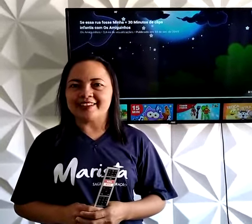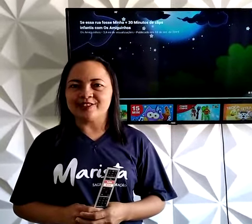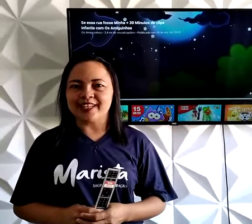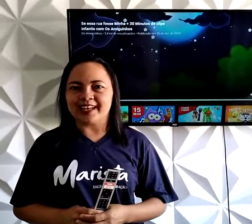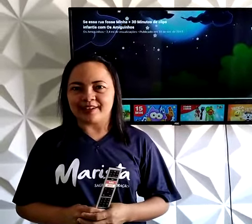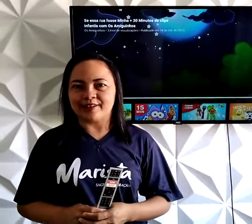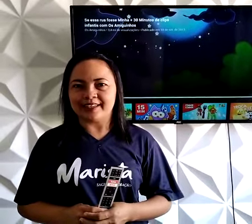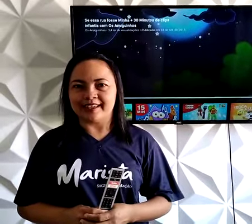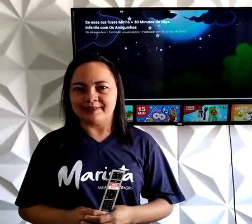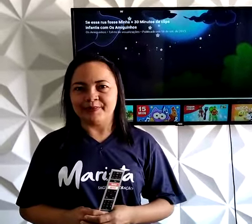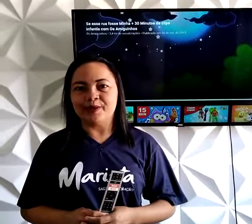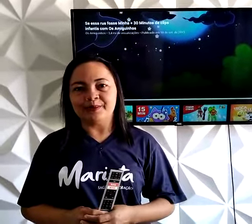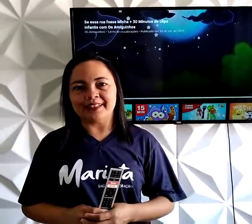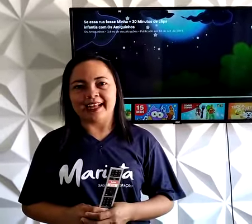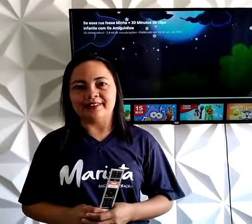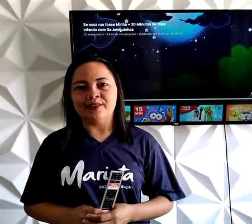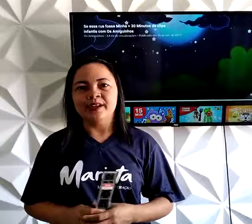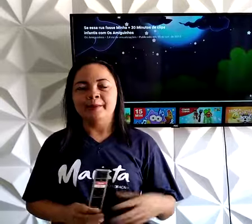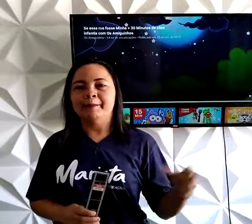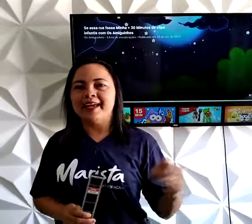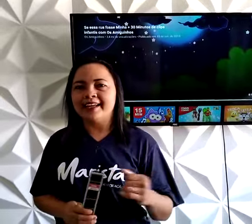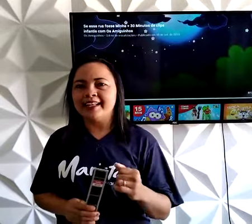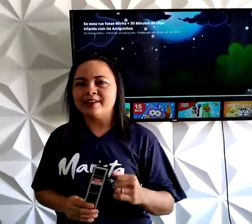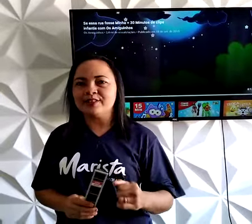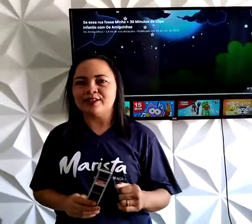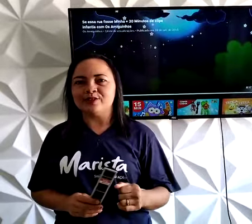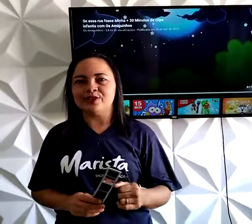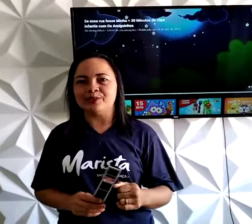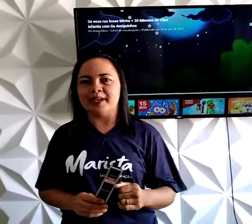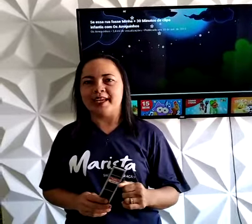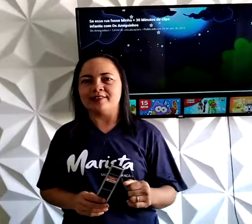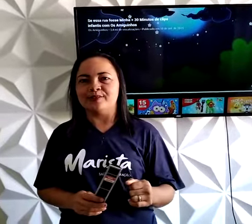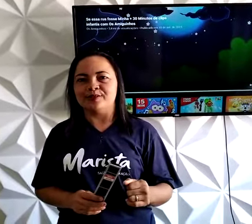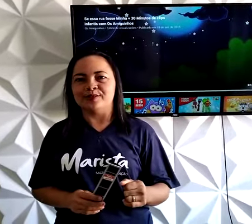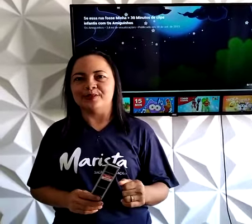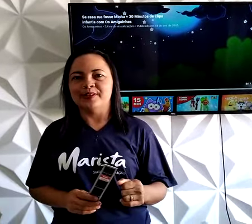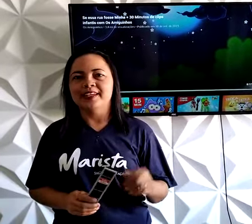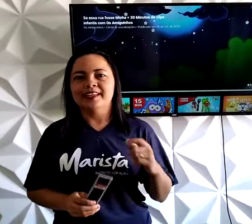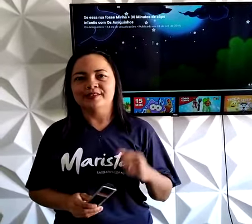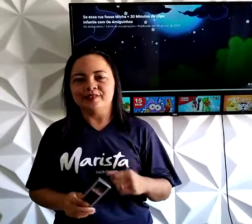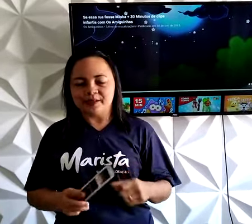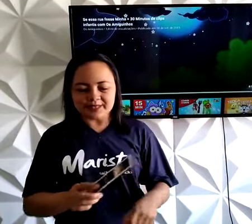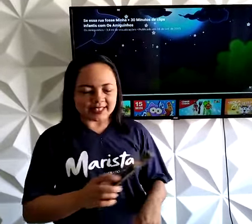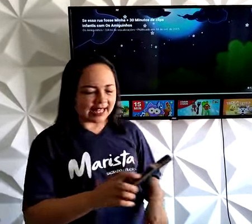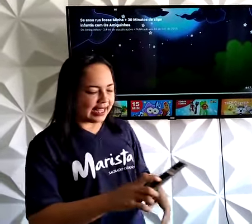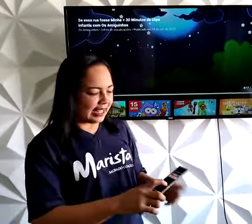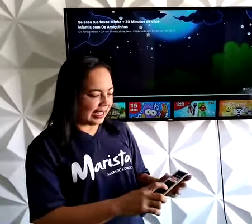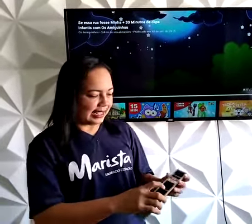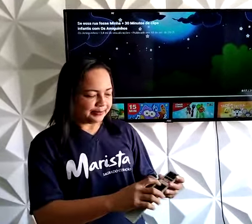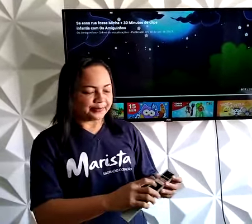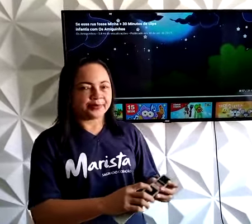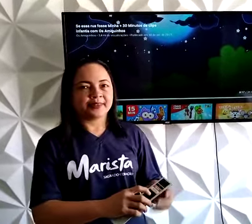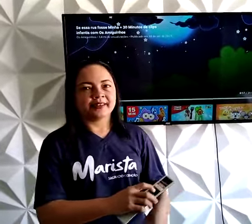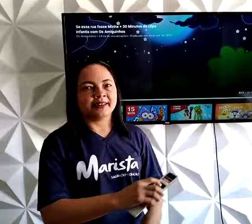brincar de karaokê, combinado? Pega lá o seu instrumento! E vamos lá!